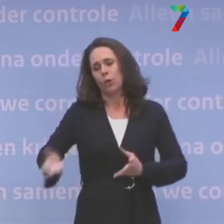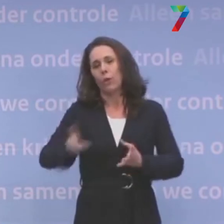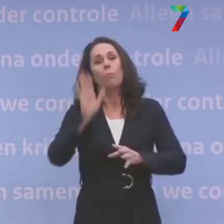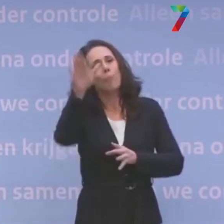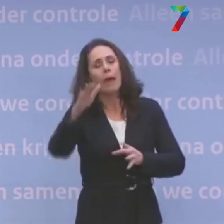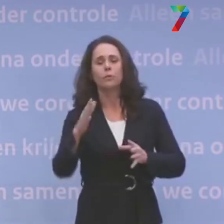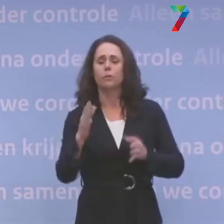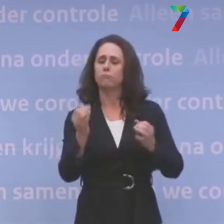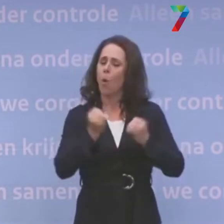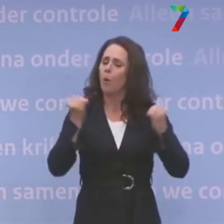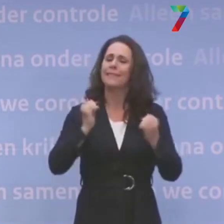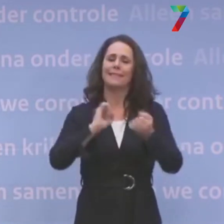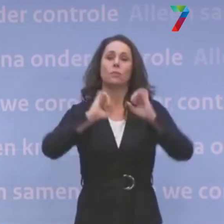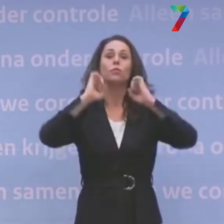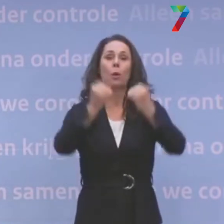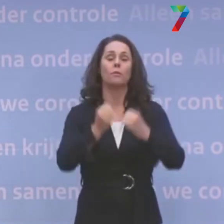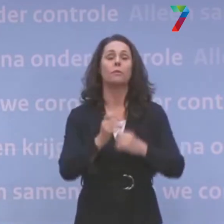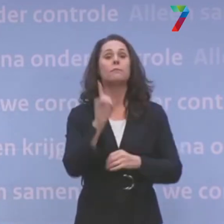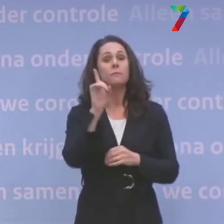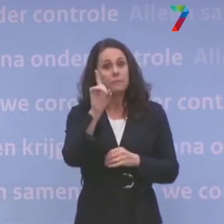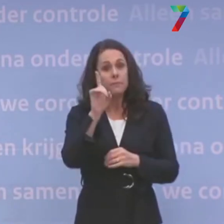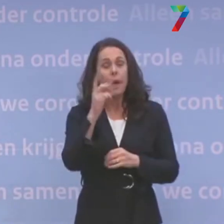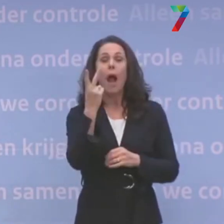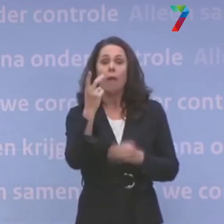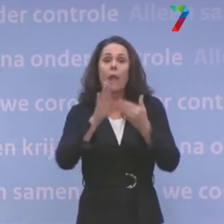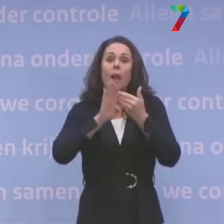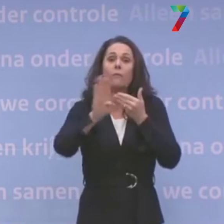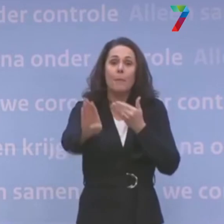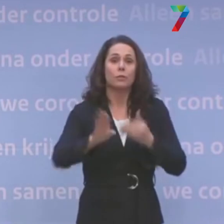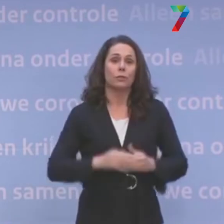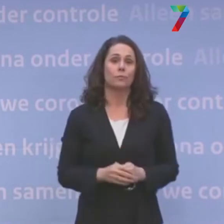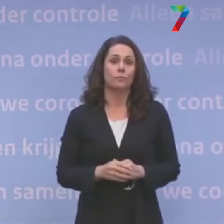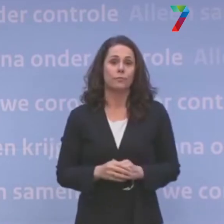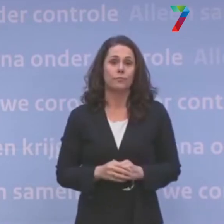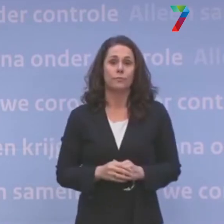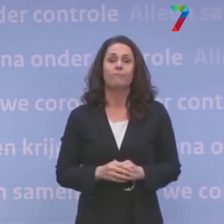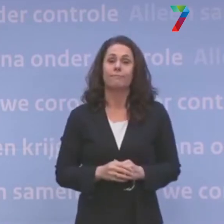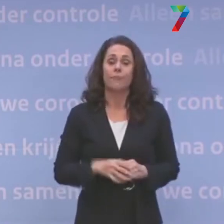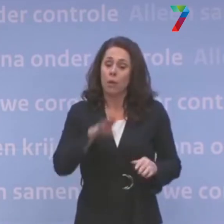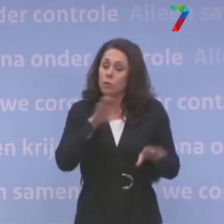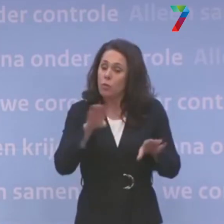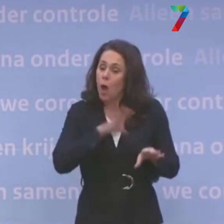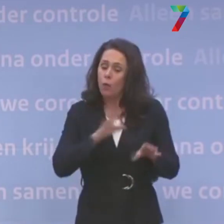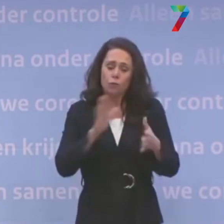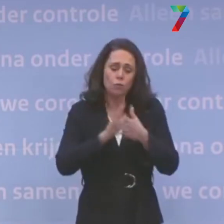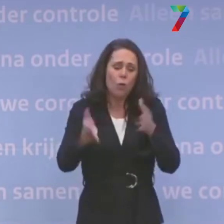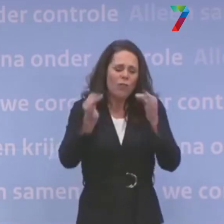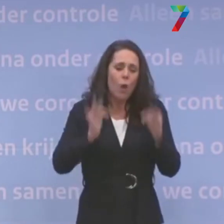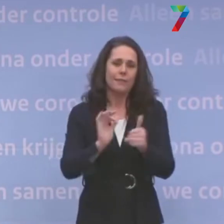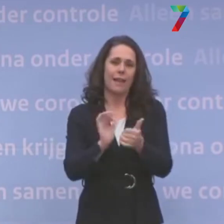georganiseerd te sporten. Maar wel op anderhalve meter afstand en dus ook zonder officiële